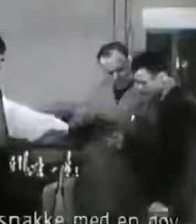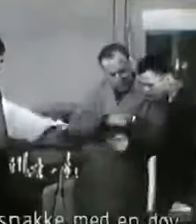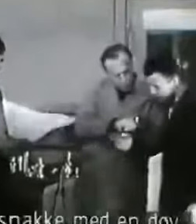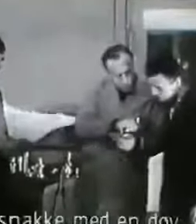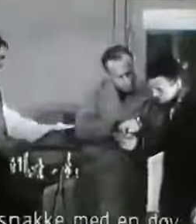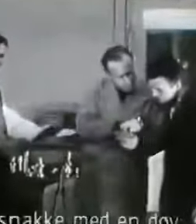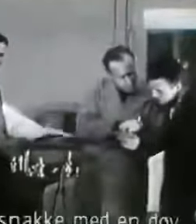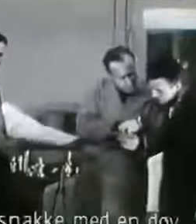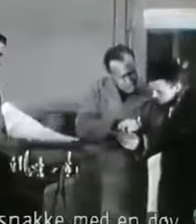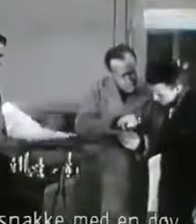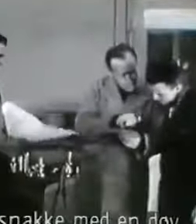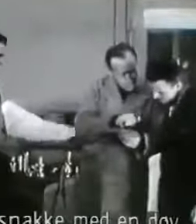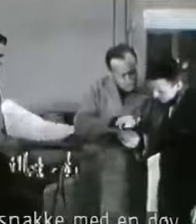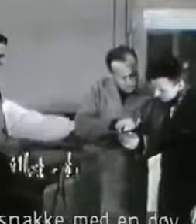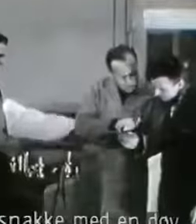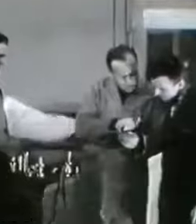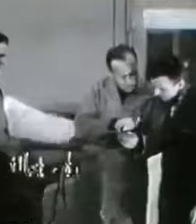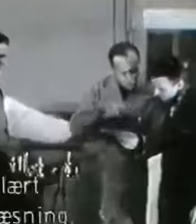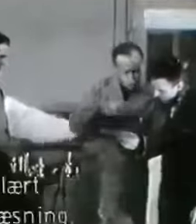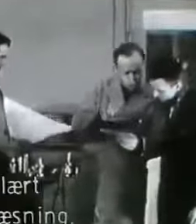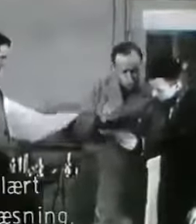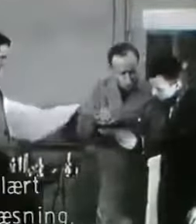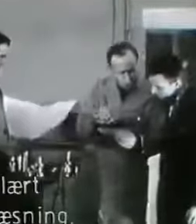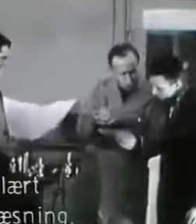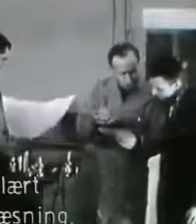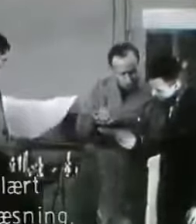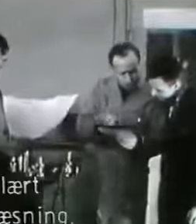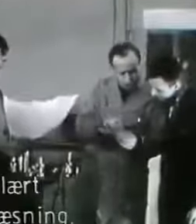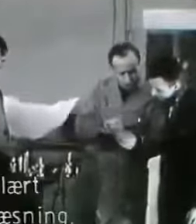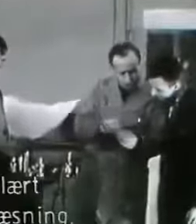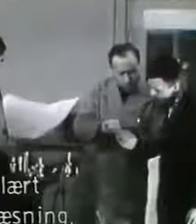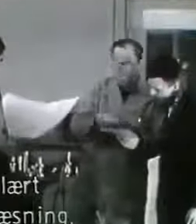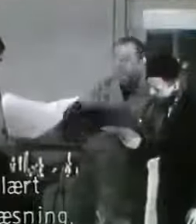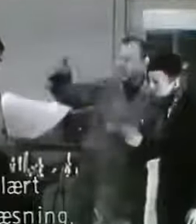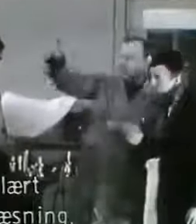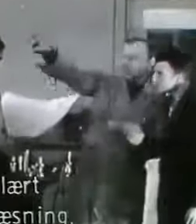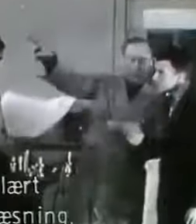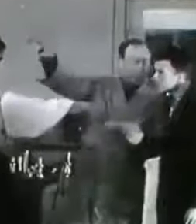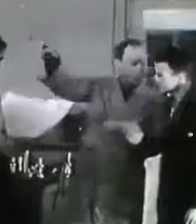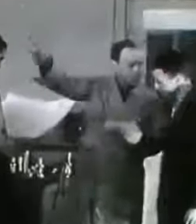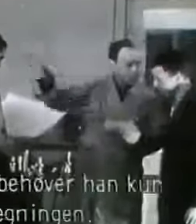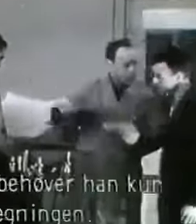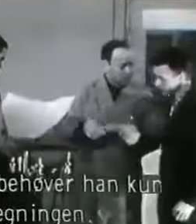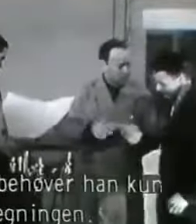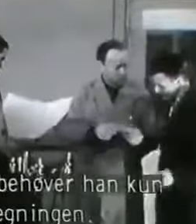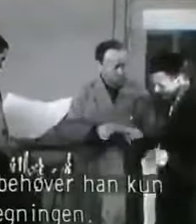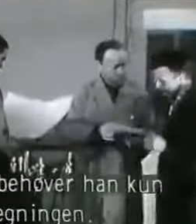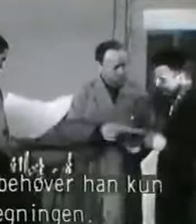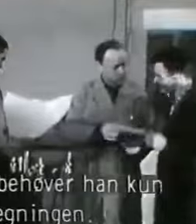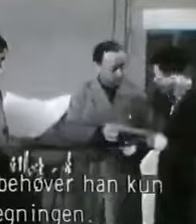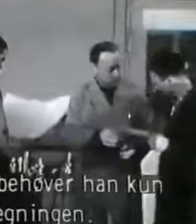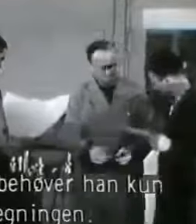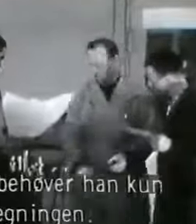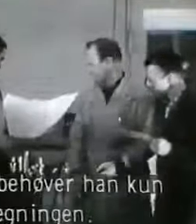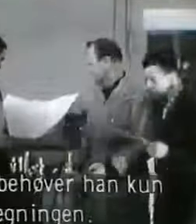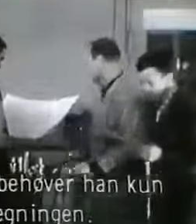Snakke med en døv. Ivan Vestergaard har lært mundaflæsning. Men i dette tilfælde er det nok for ham at se på arbejdstegning. Han kan sit